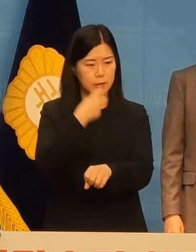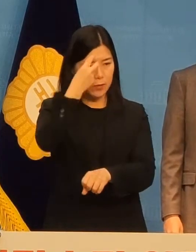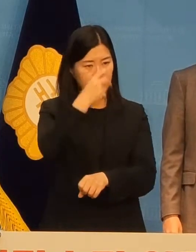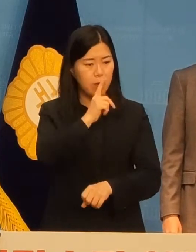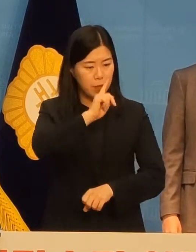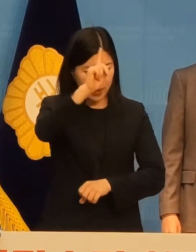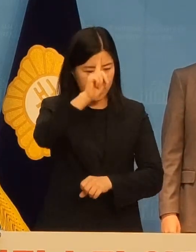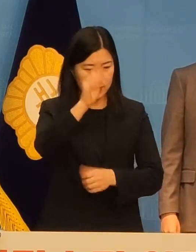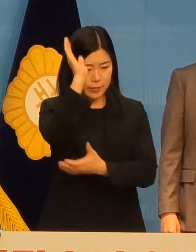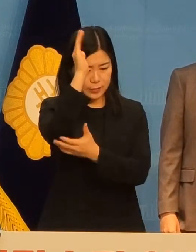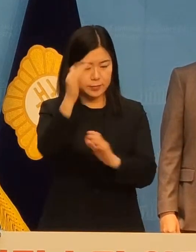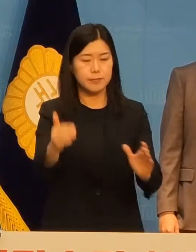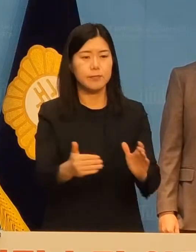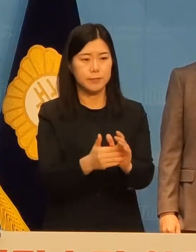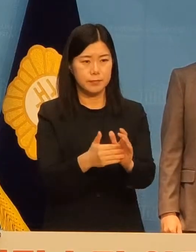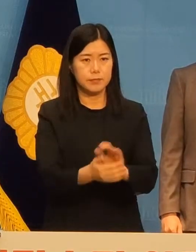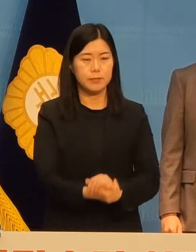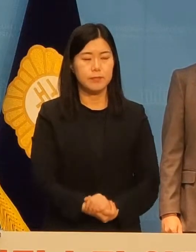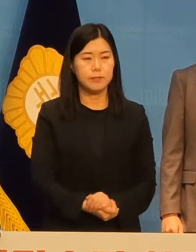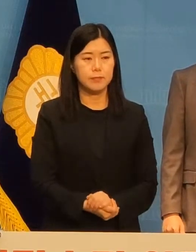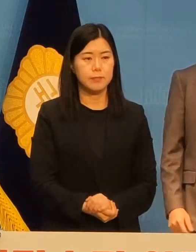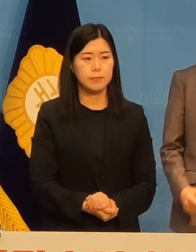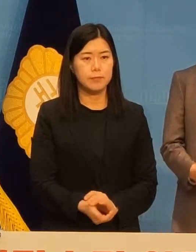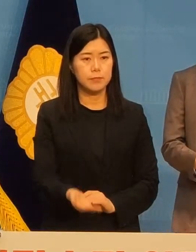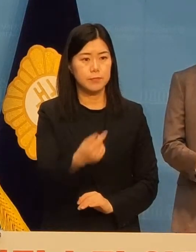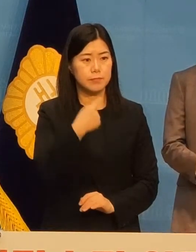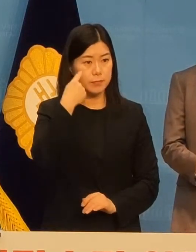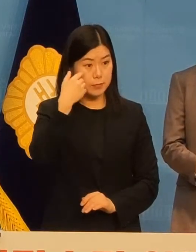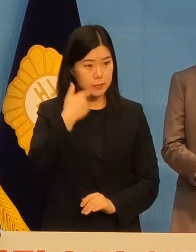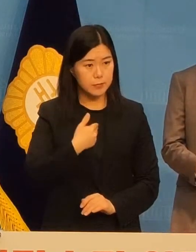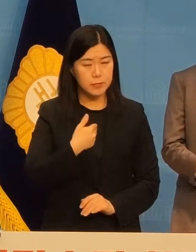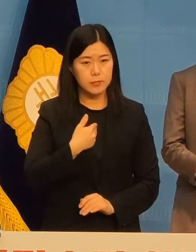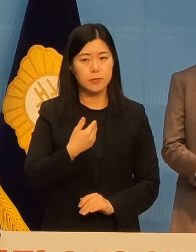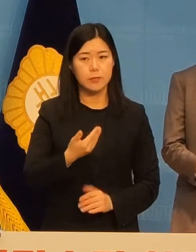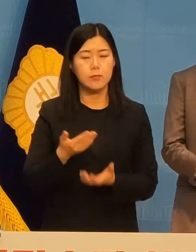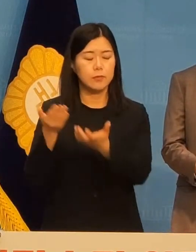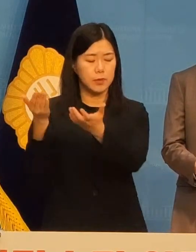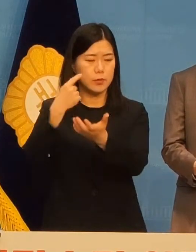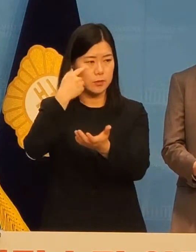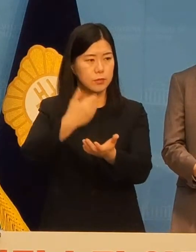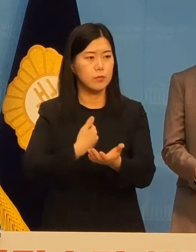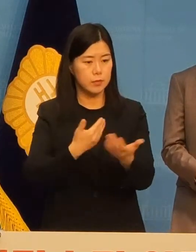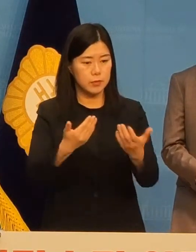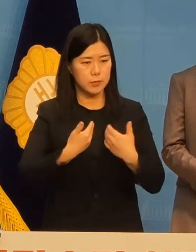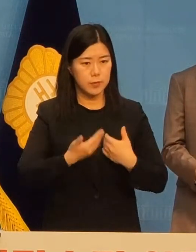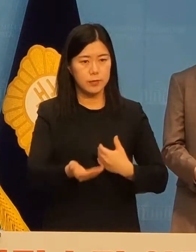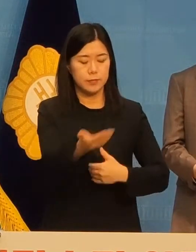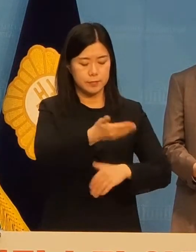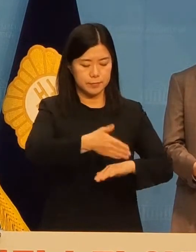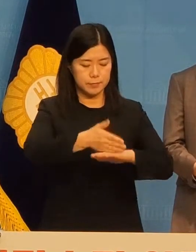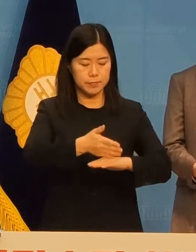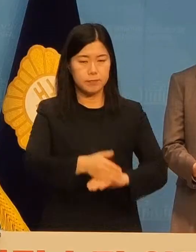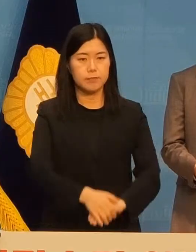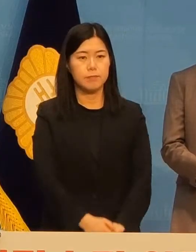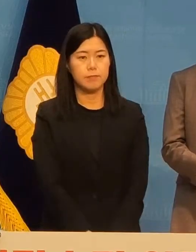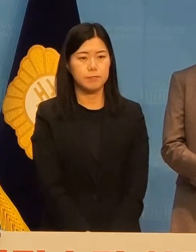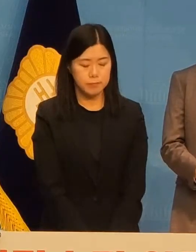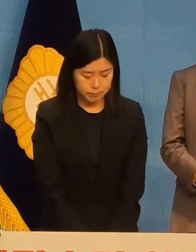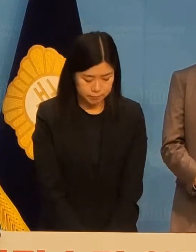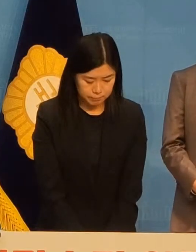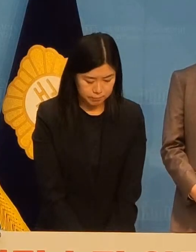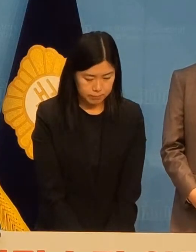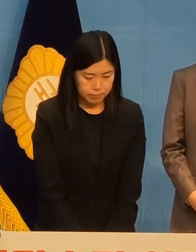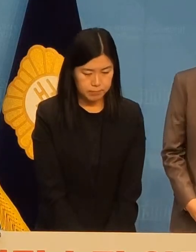고발 기자회견을 마치고 혹시 질문 있으면 바깥으로 이동해서 받도록 하겠습니다. 함께해 주신 여러분 감사합니다. 고맙습니다.